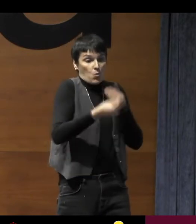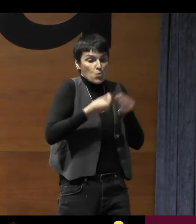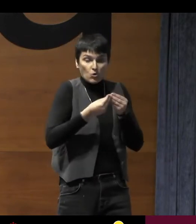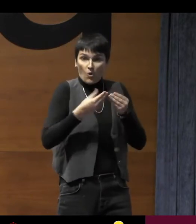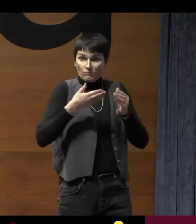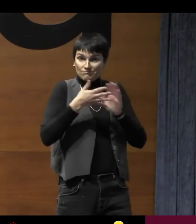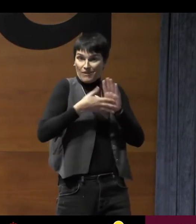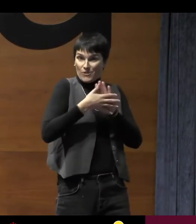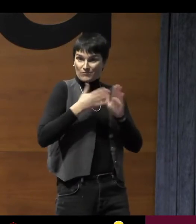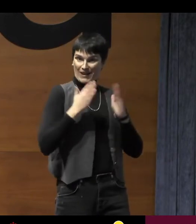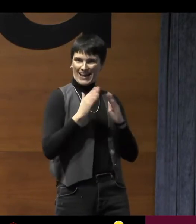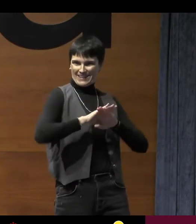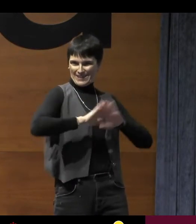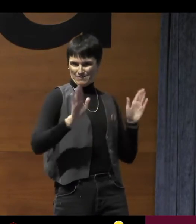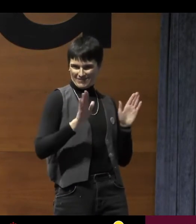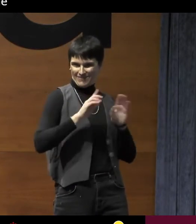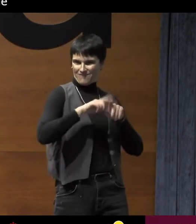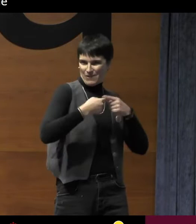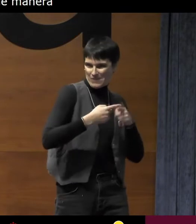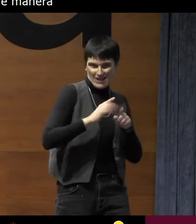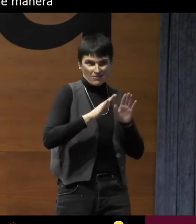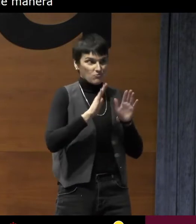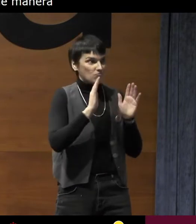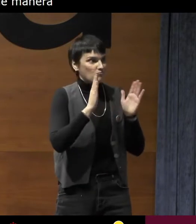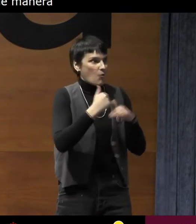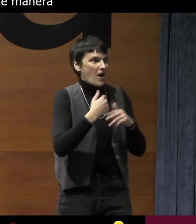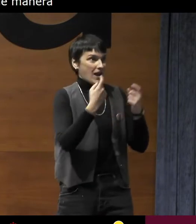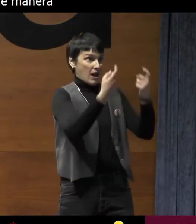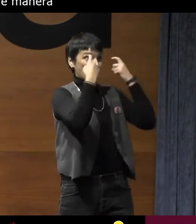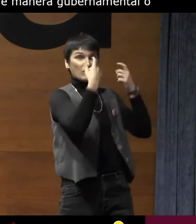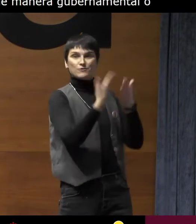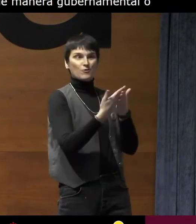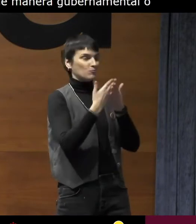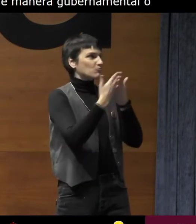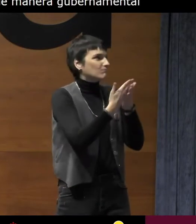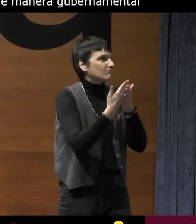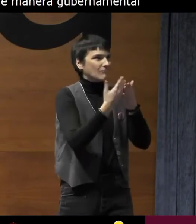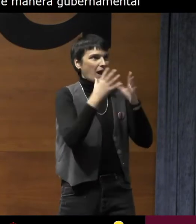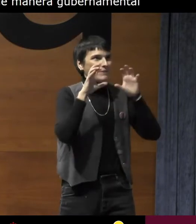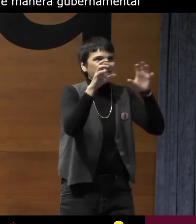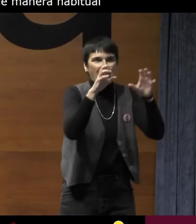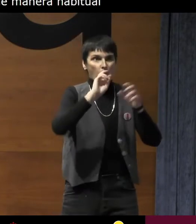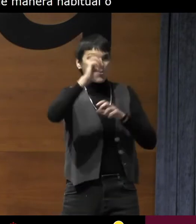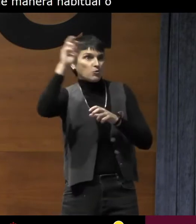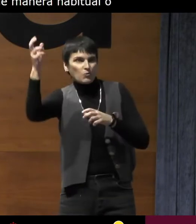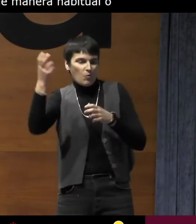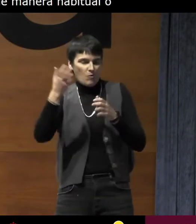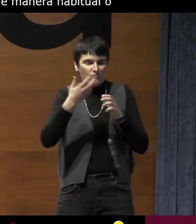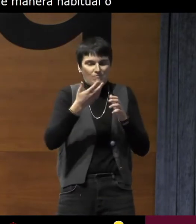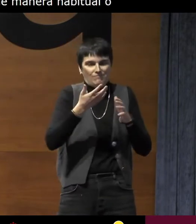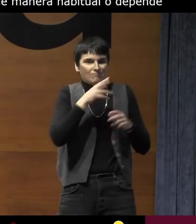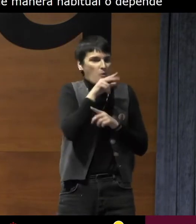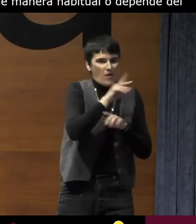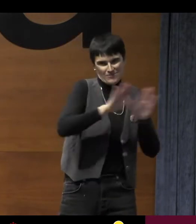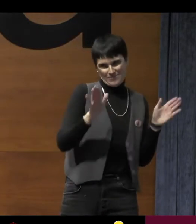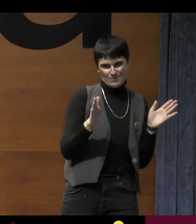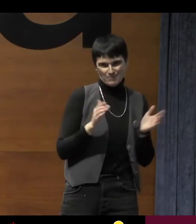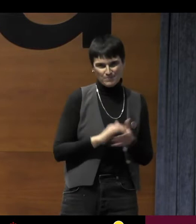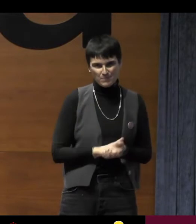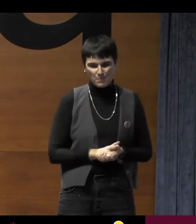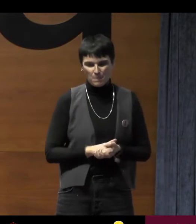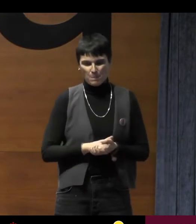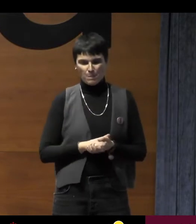cada una, vamos y recibimos una educación que puede ser bilingüe o